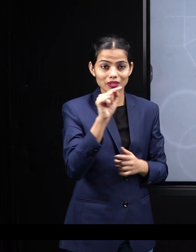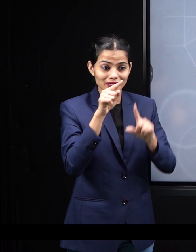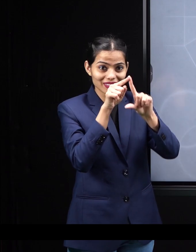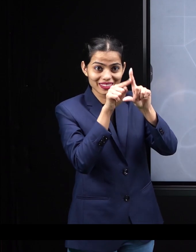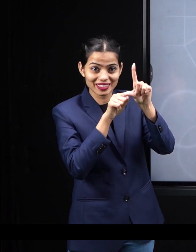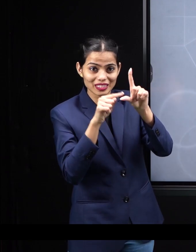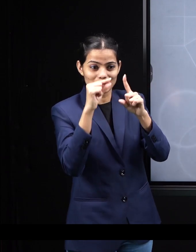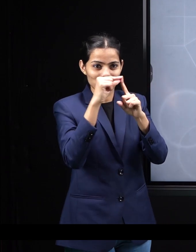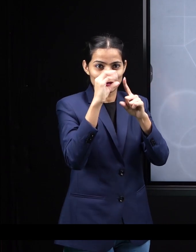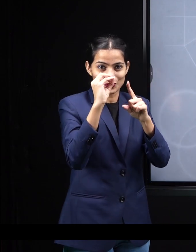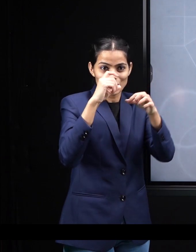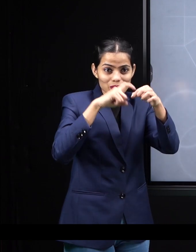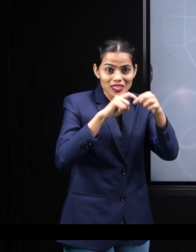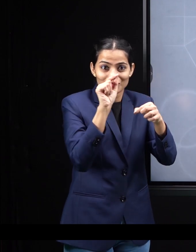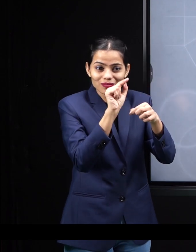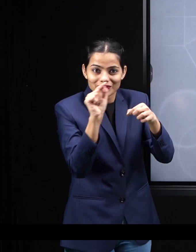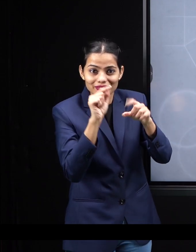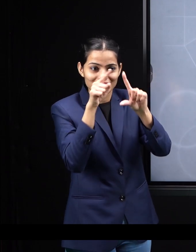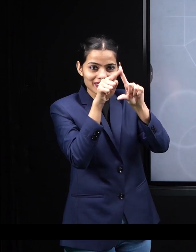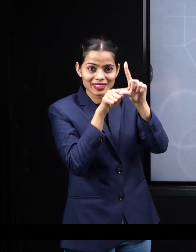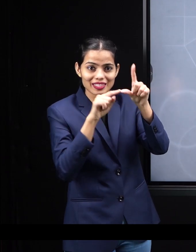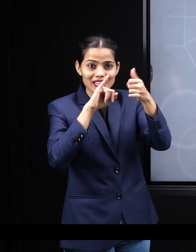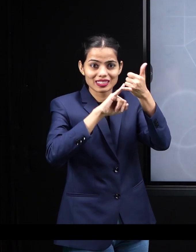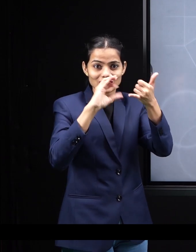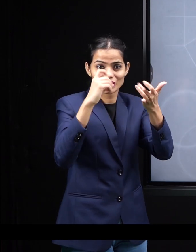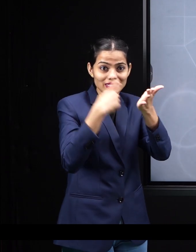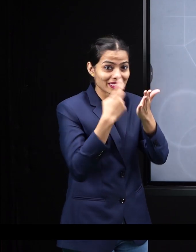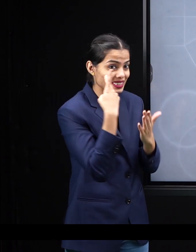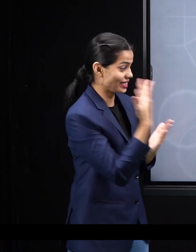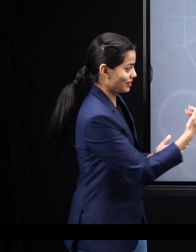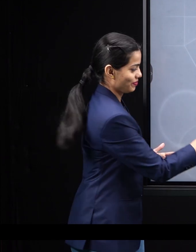குறுங்கோணம் POQ ஈடு குறுங்கோணம் SOR.